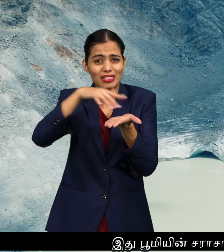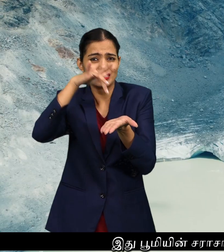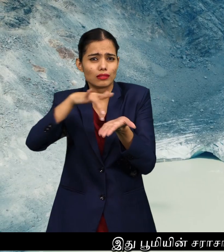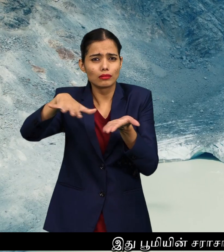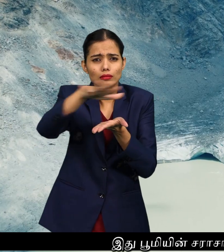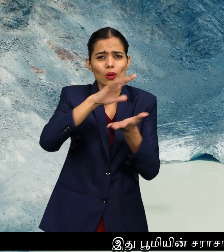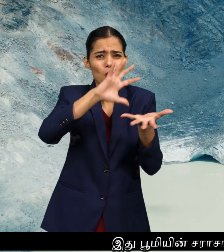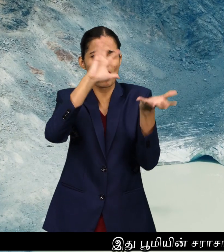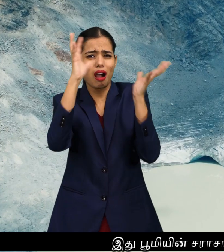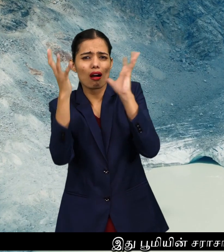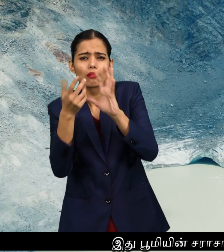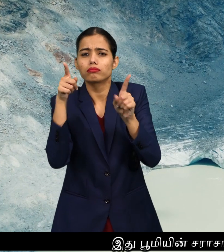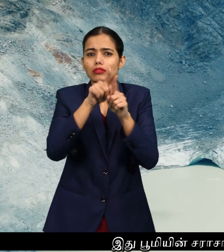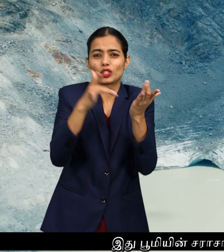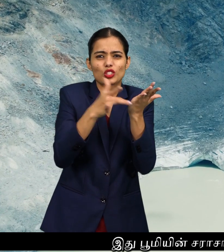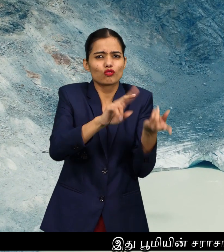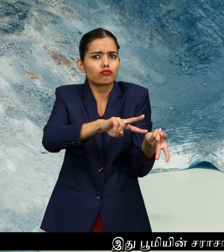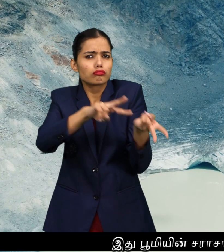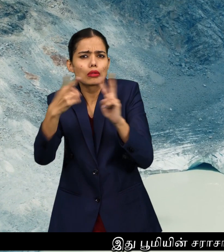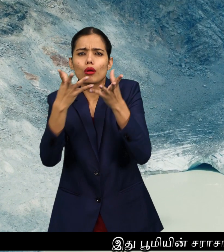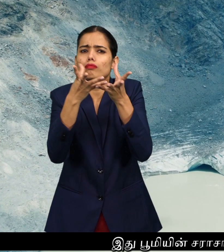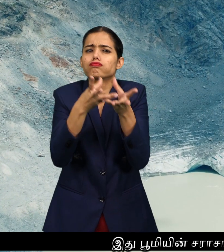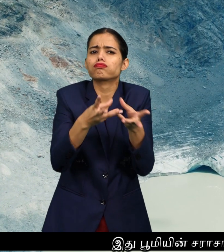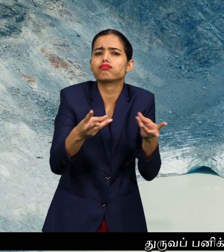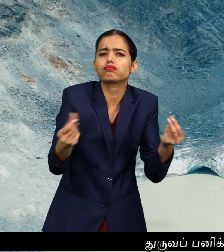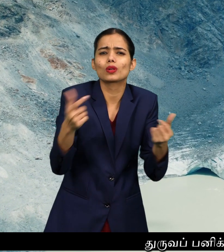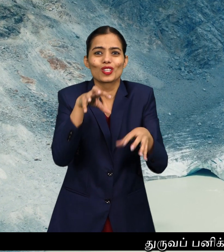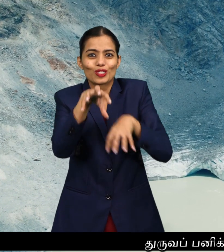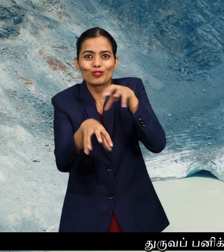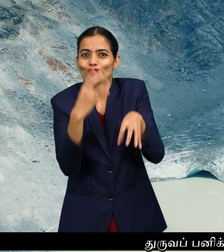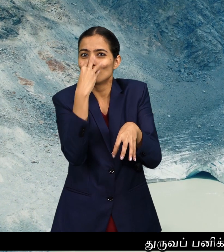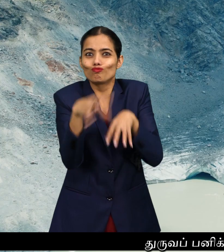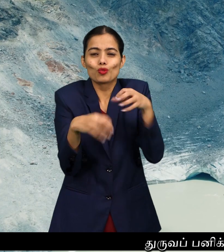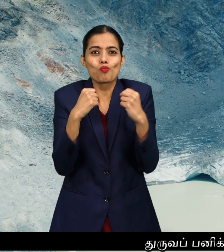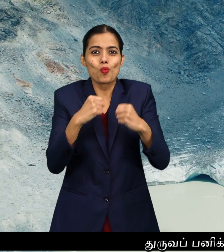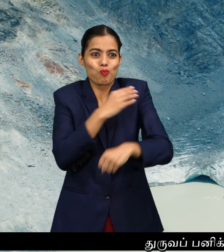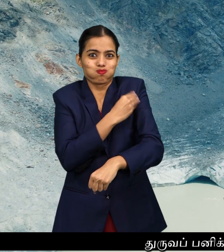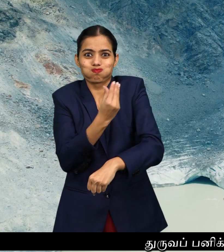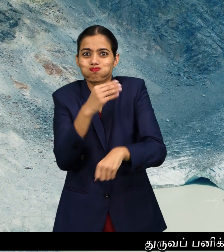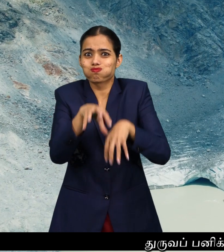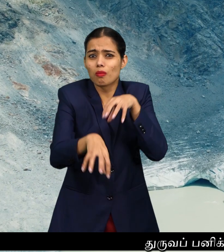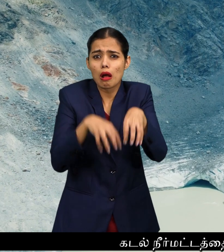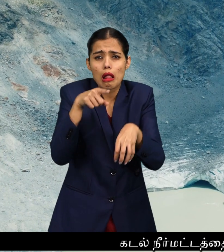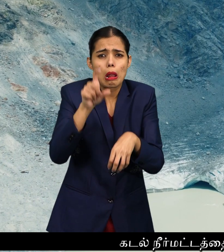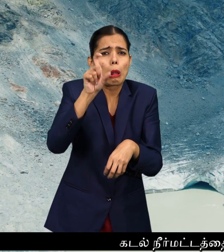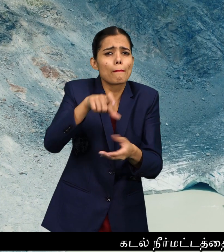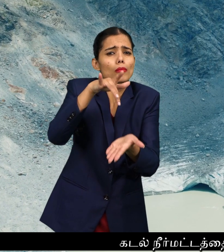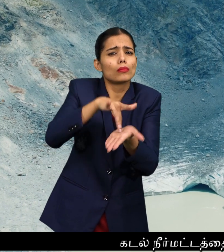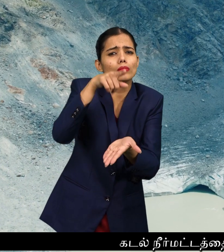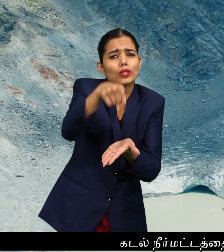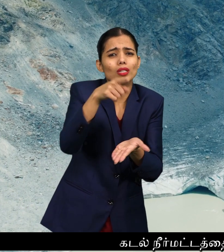இது பூமியின் சராசரி வெப்பநிலை அதிகரிக்கப்படும் துருவ பனிக்கட்டிகளை உருக்குவதற்கும்